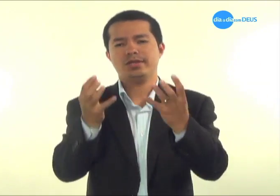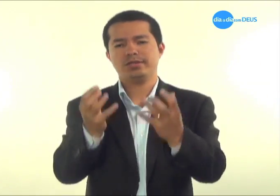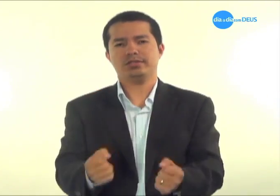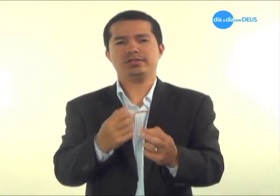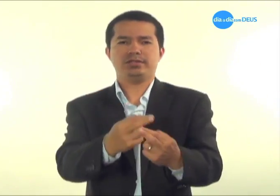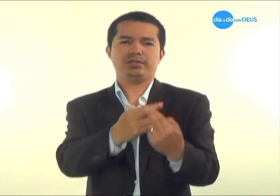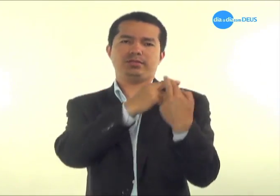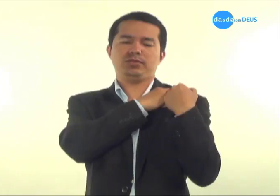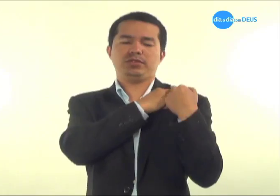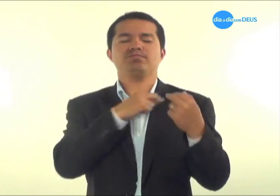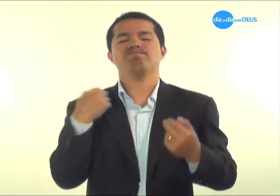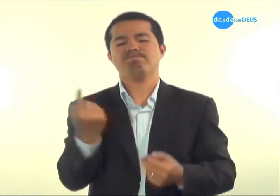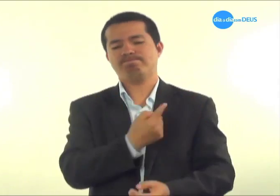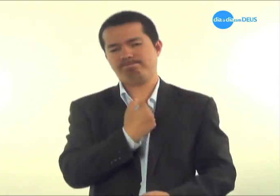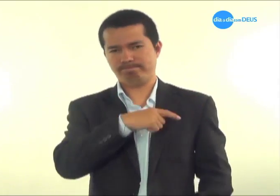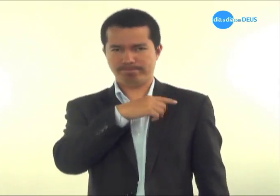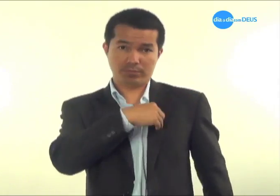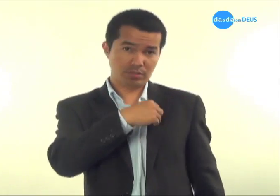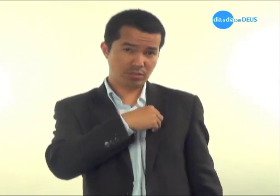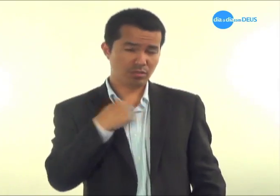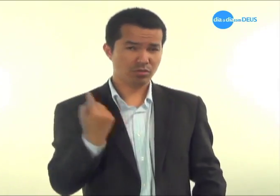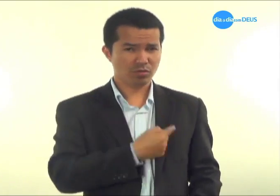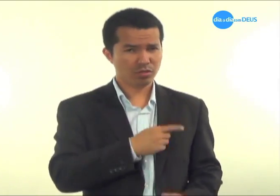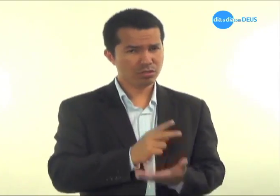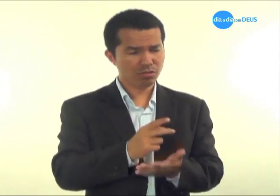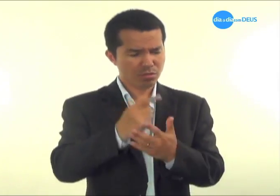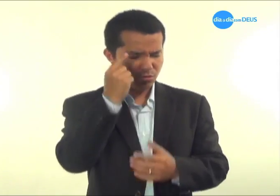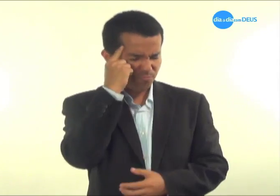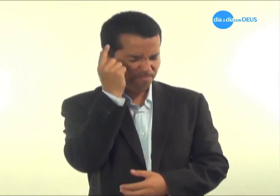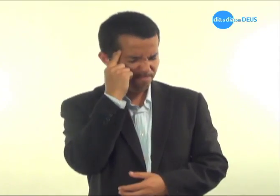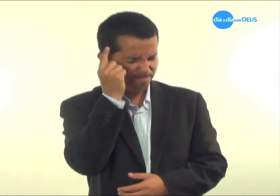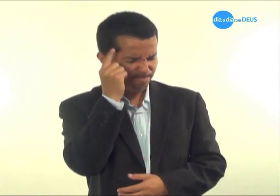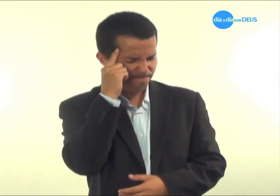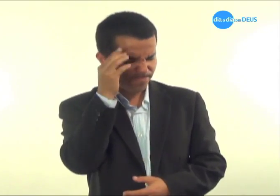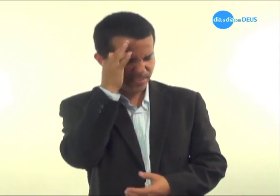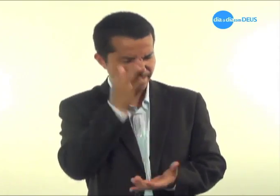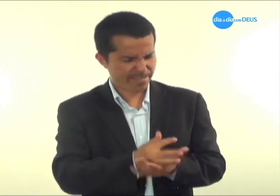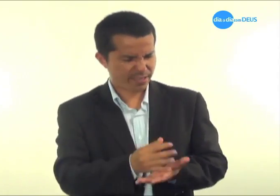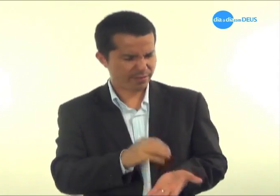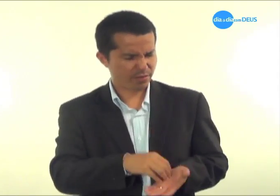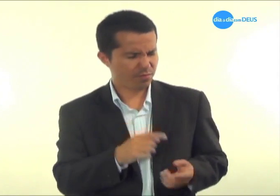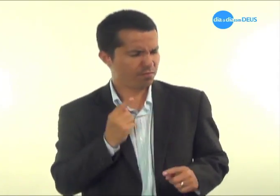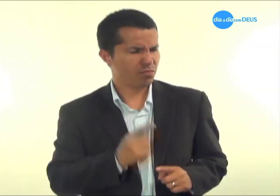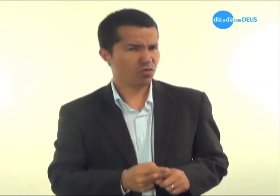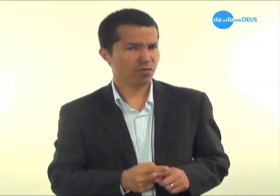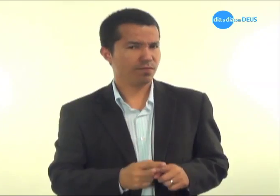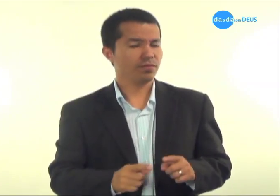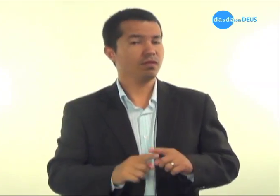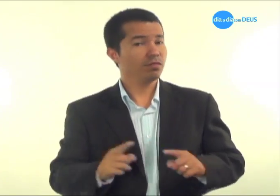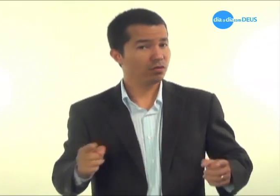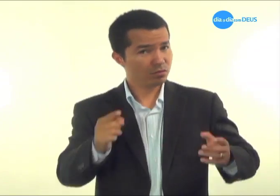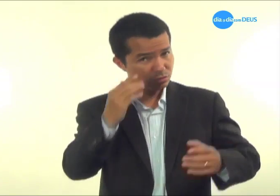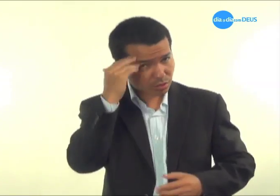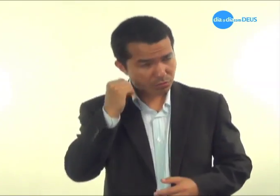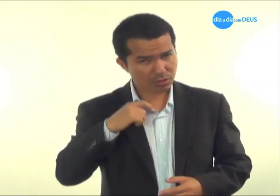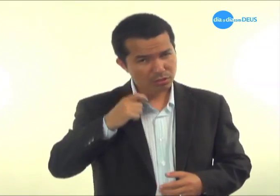desculpas para os nossos pecados. Quantas vezes a gente está racionalizando a nossa falta de fé? E talvez a racionalização